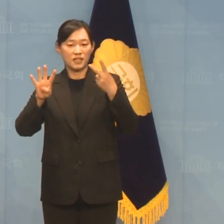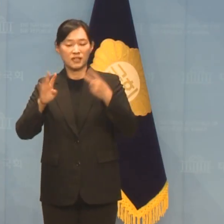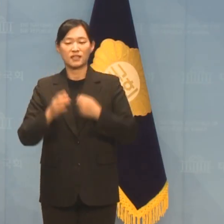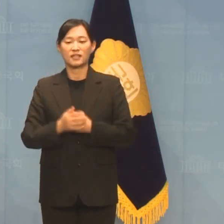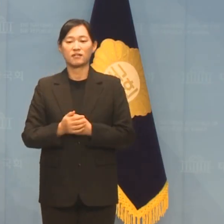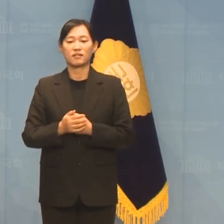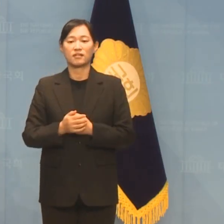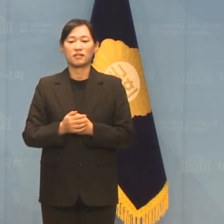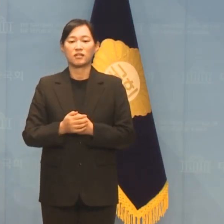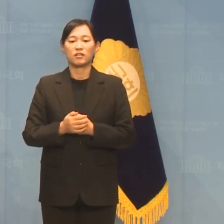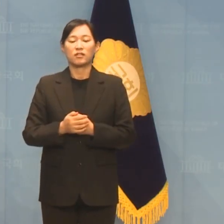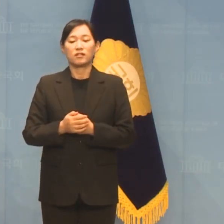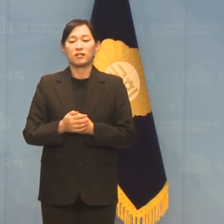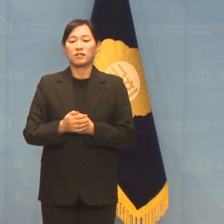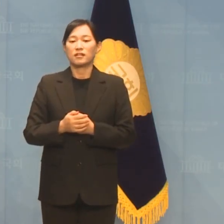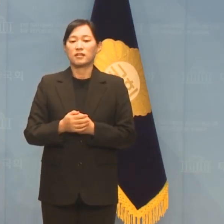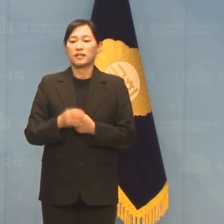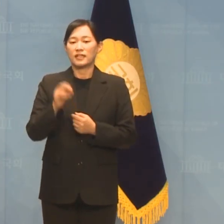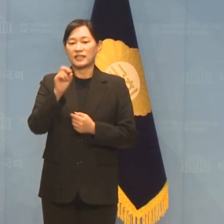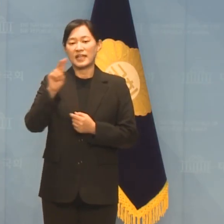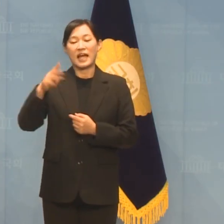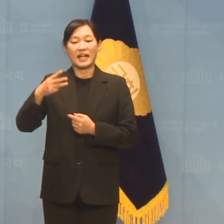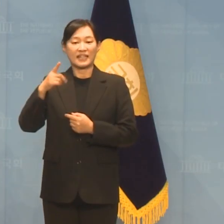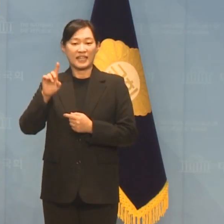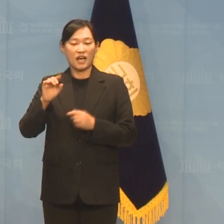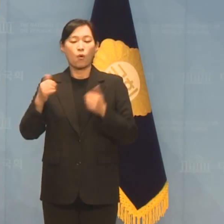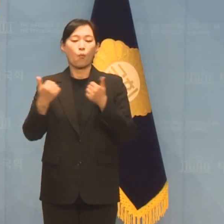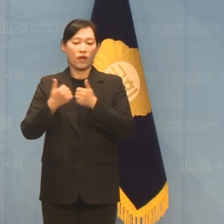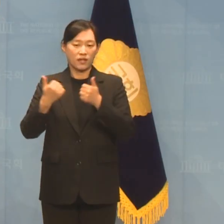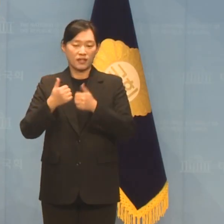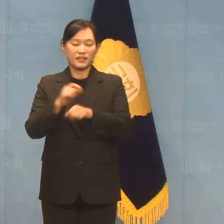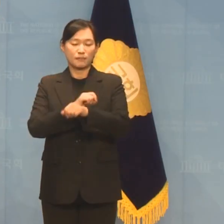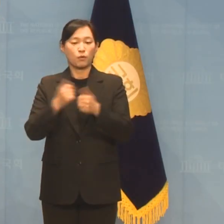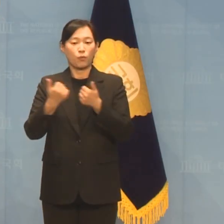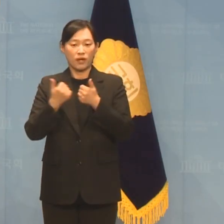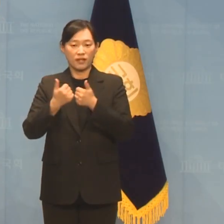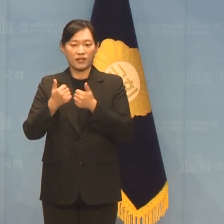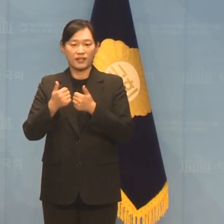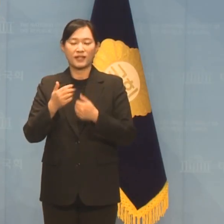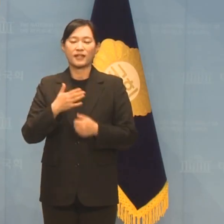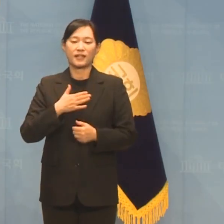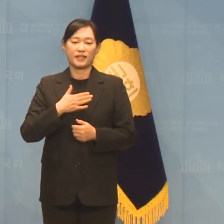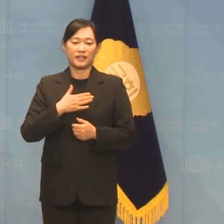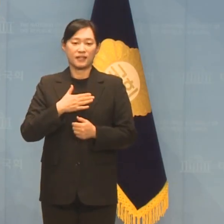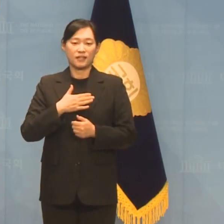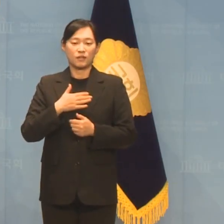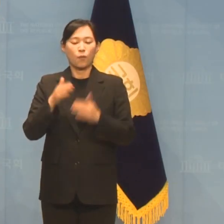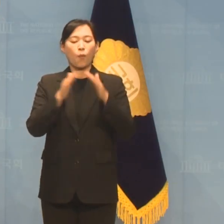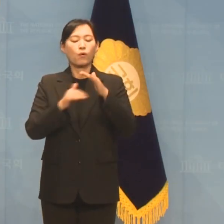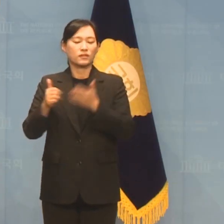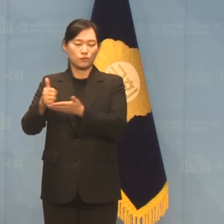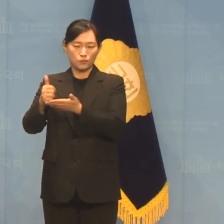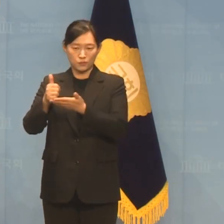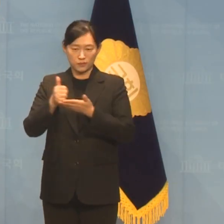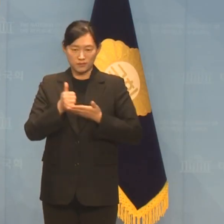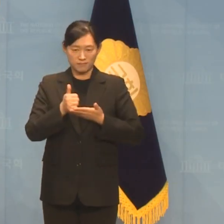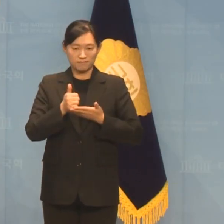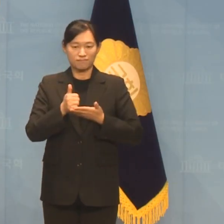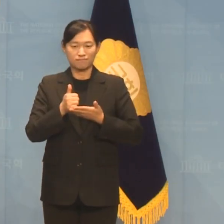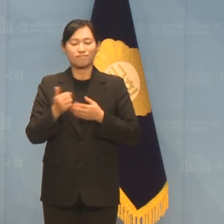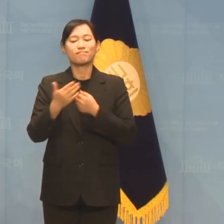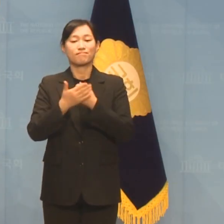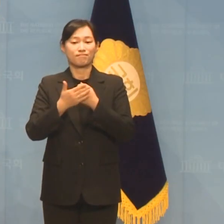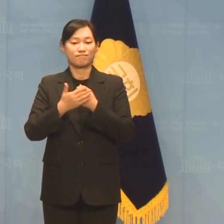수도 키우에서 열린 얄타 유럽전략 특별회의 주최 측의 공식 초청으로 이루어졌습니다.